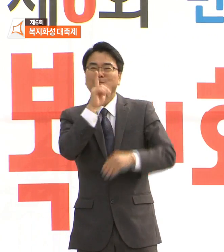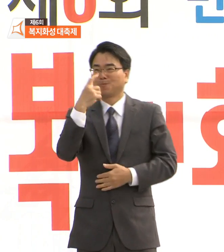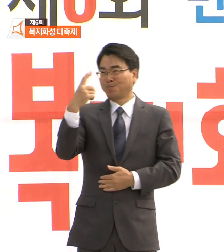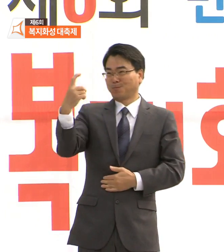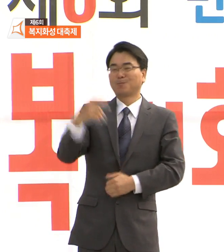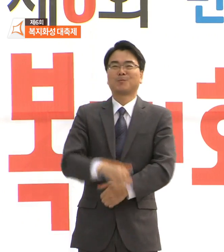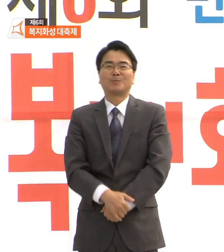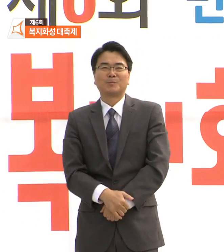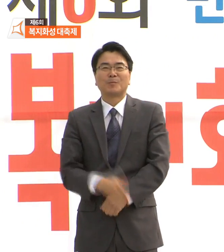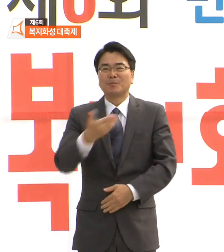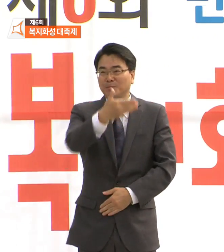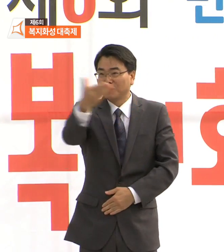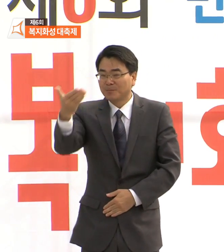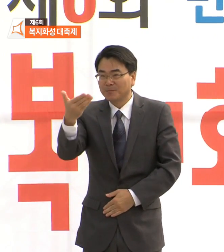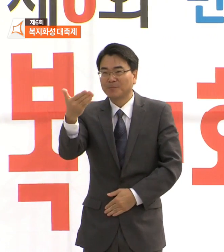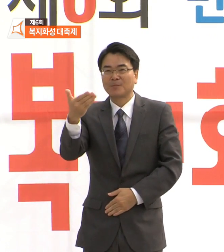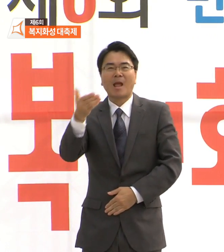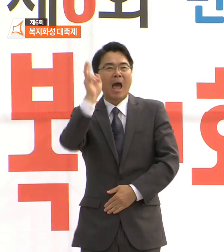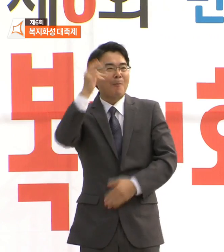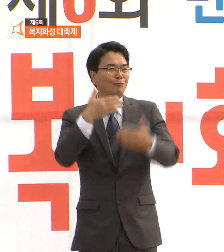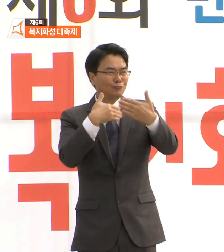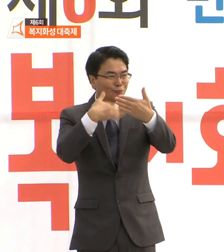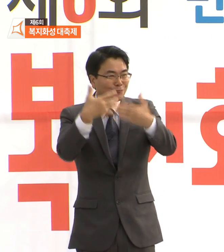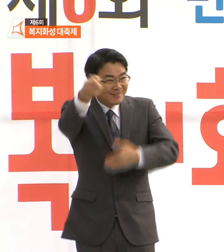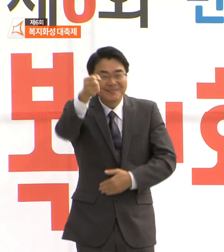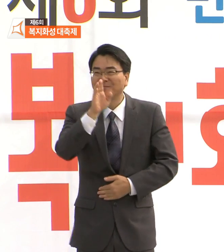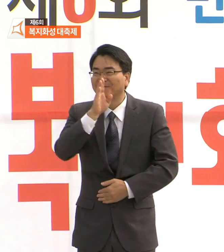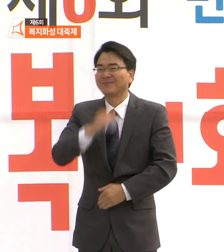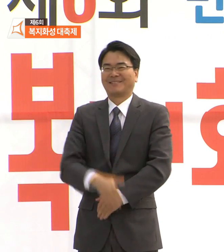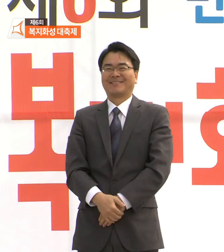같아요. 여러분들 모두 두근두근 하시죠?